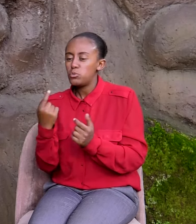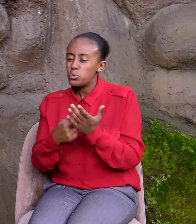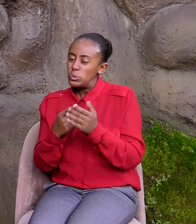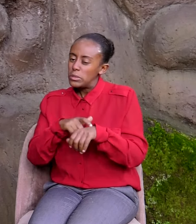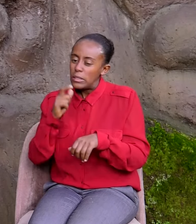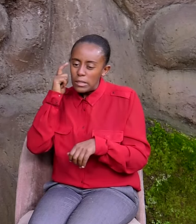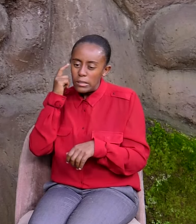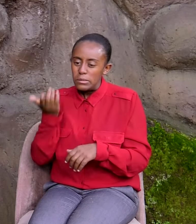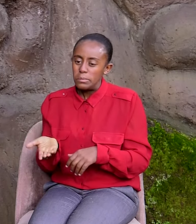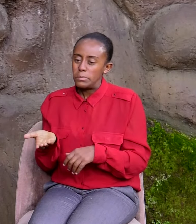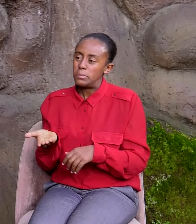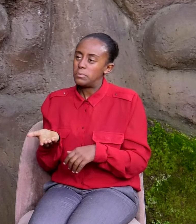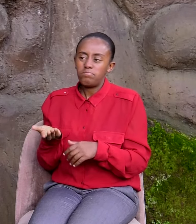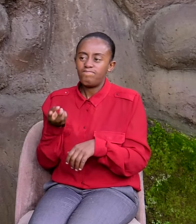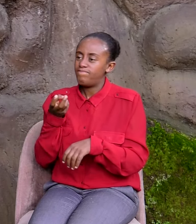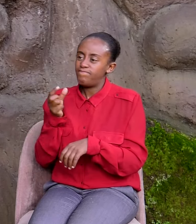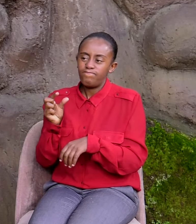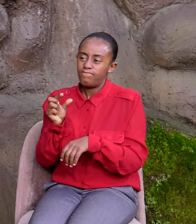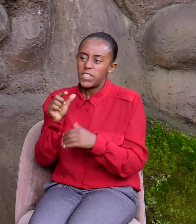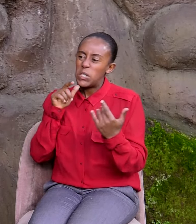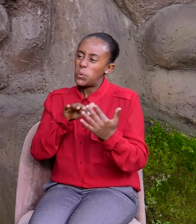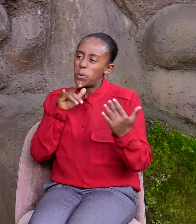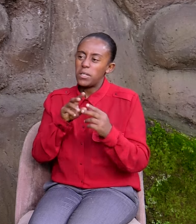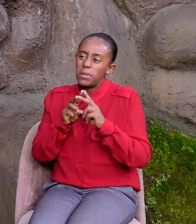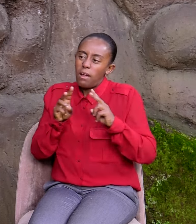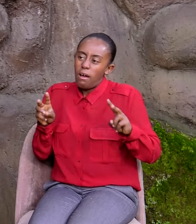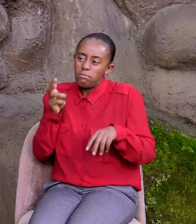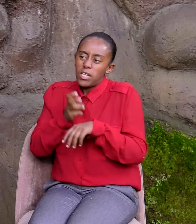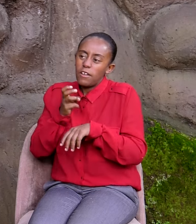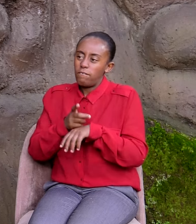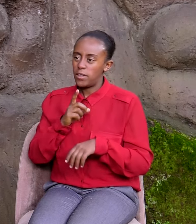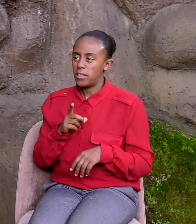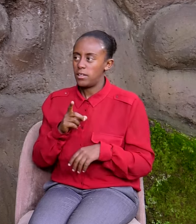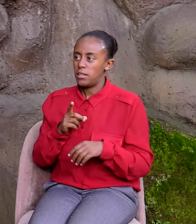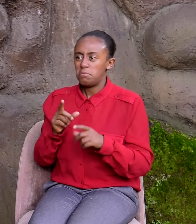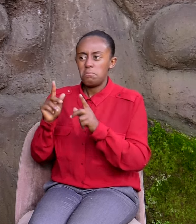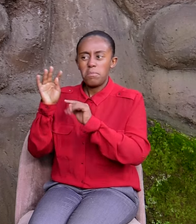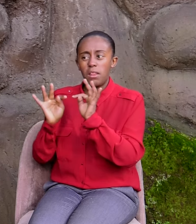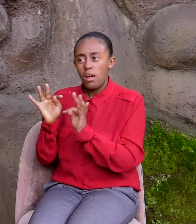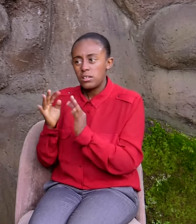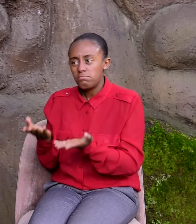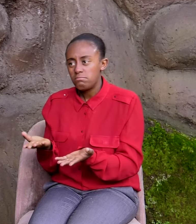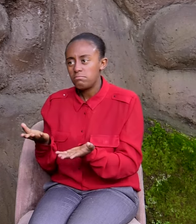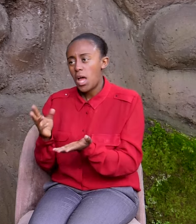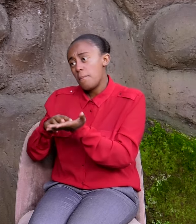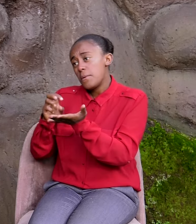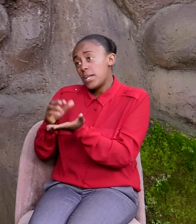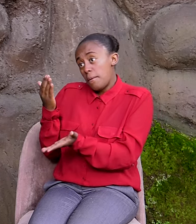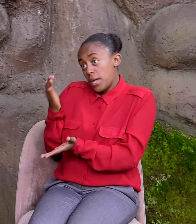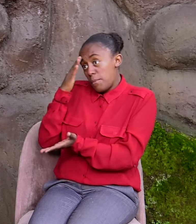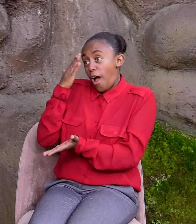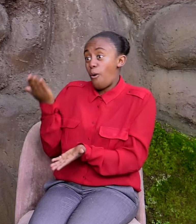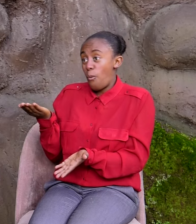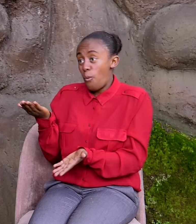ሳስብ ትንሽ ጦርነት አስከፊነቱ ያው በታሪክ በአንብበን ነበር